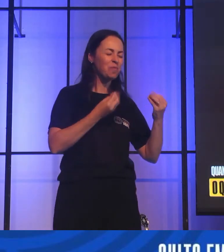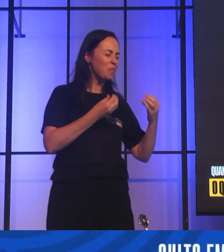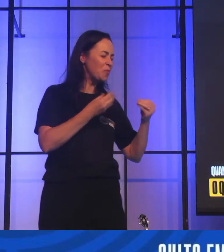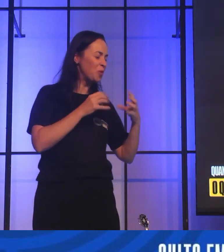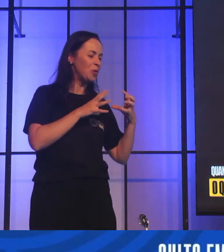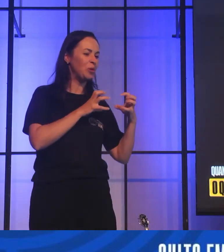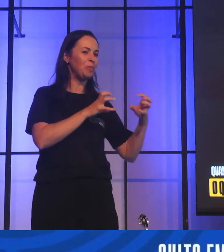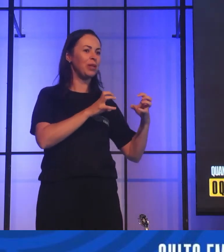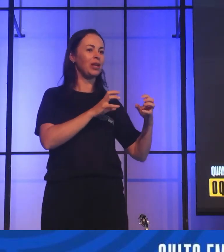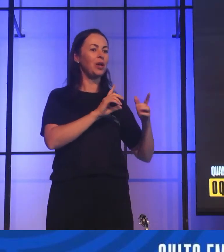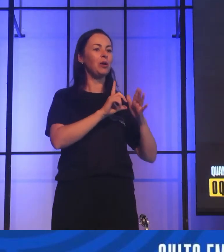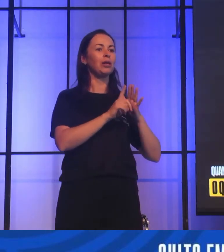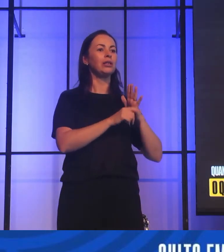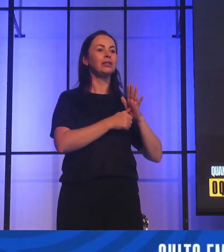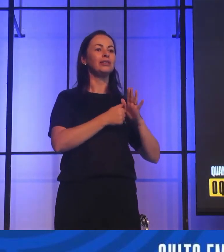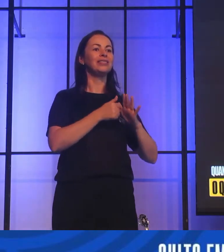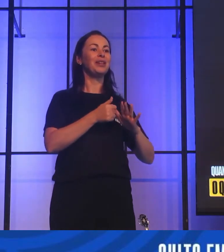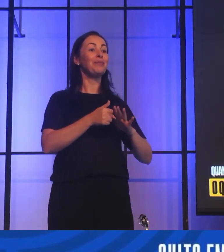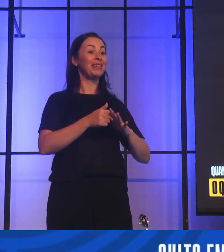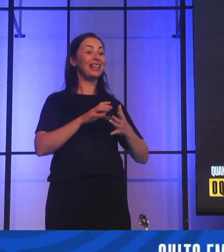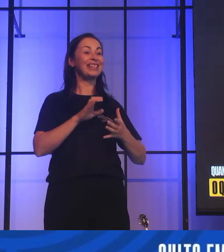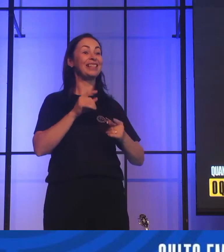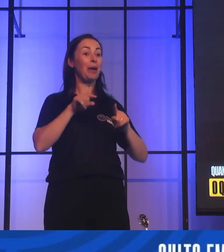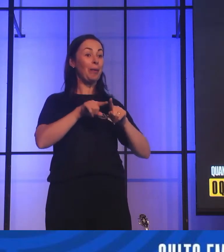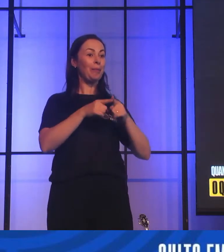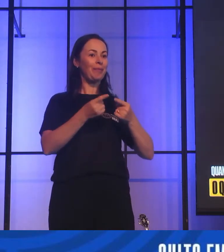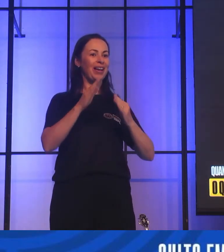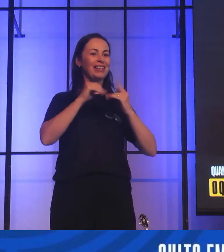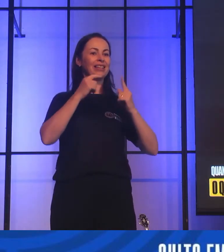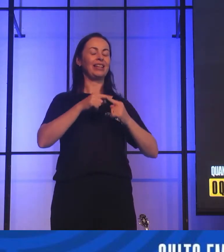mas quando sai da igreja de mão dadas.